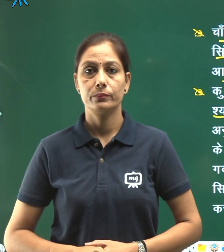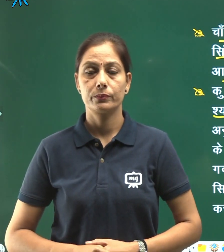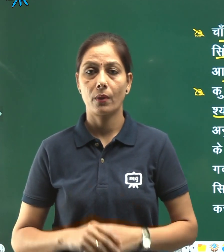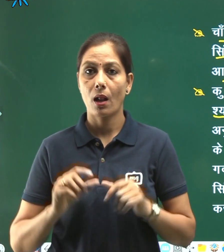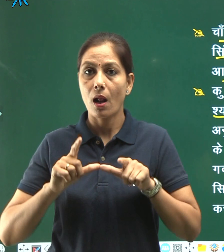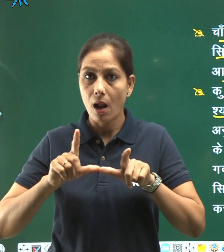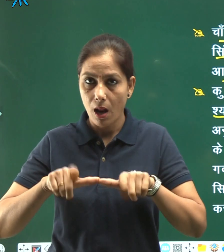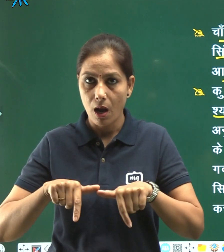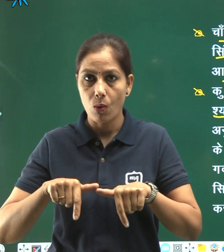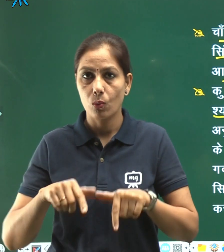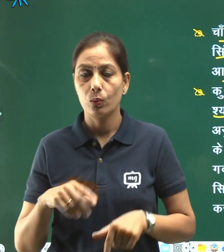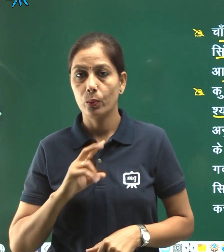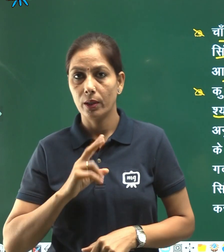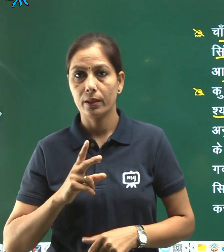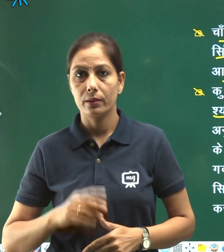अनुमति लेकर